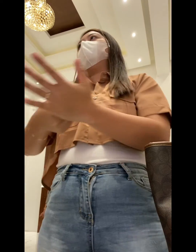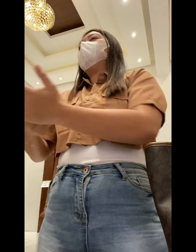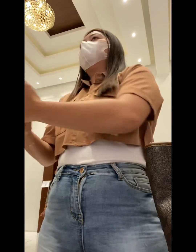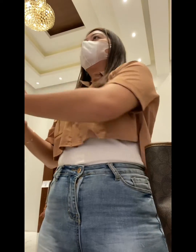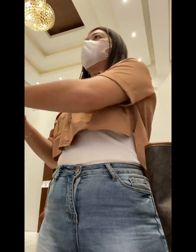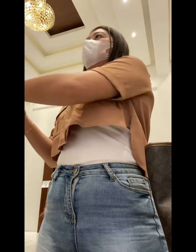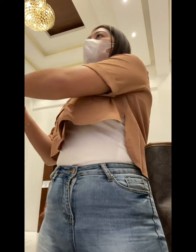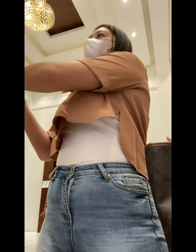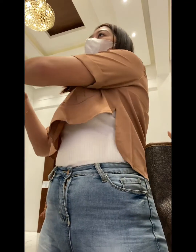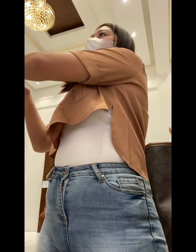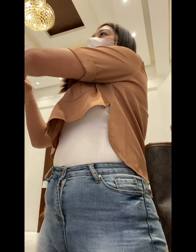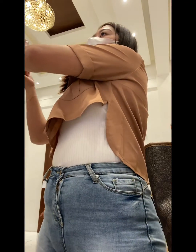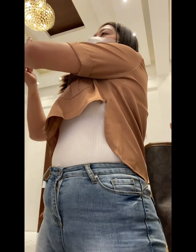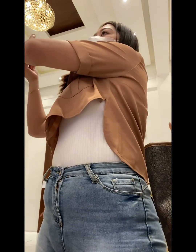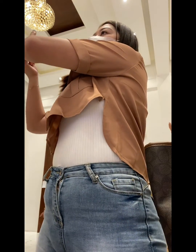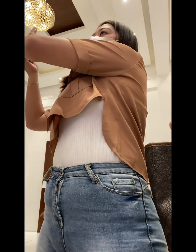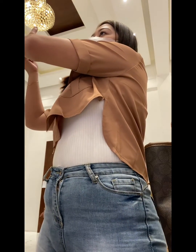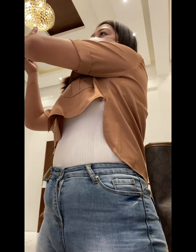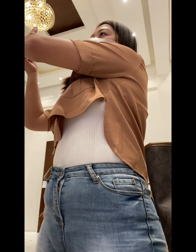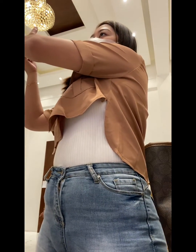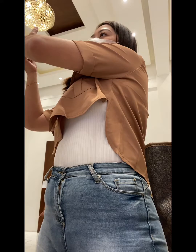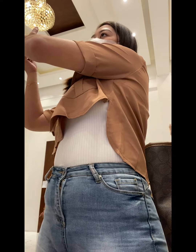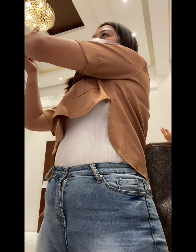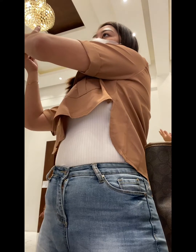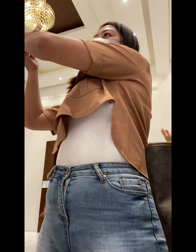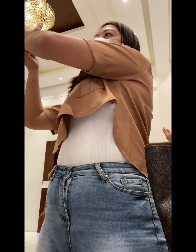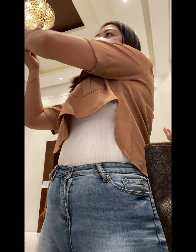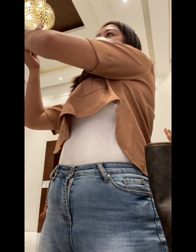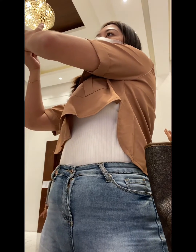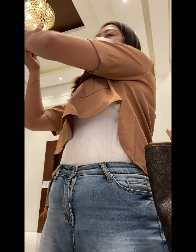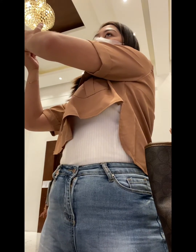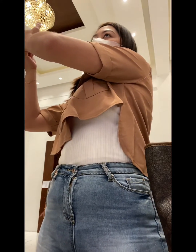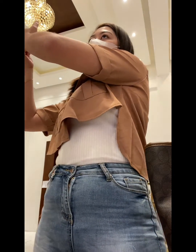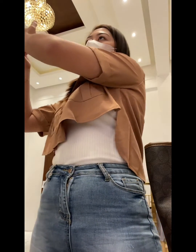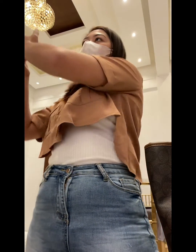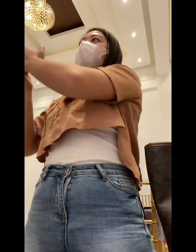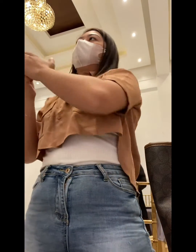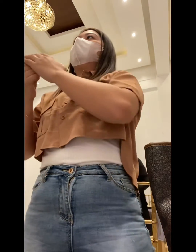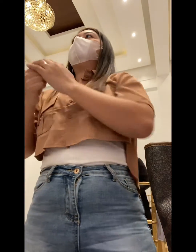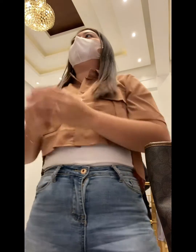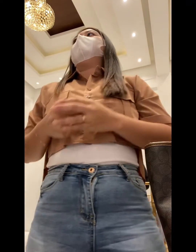sis. Yan lang for today. I love you all. Bye-bye!